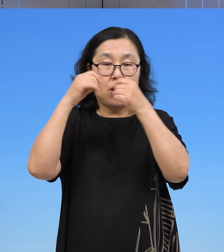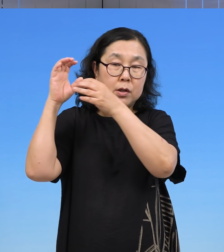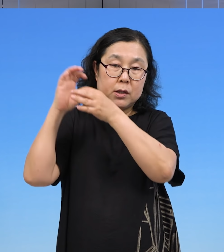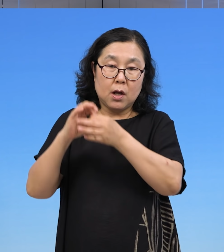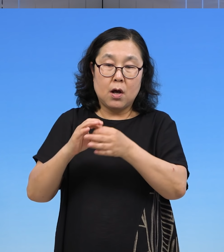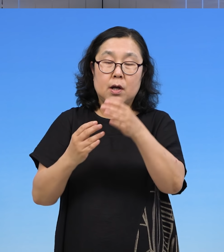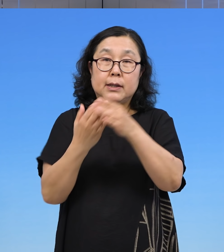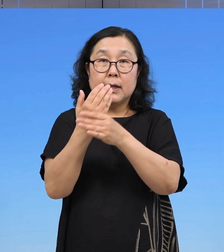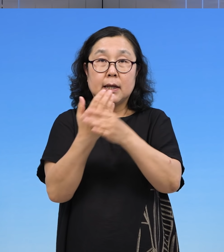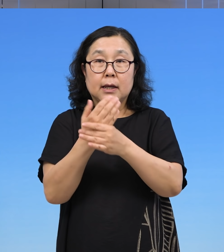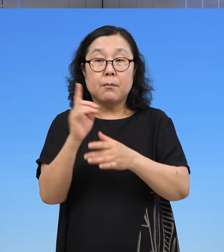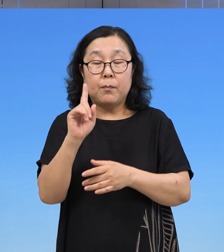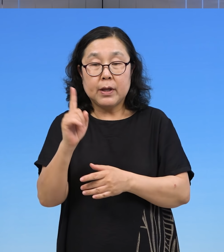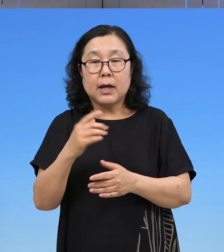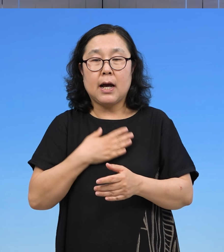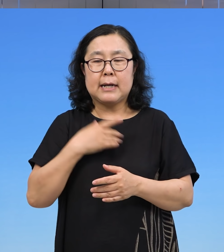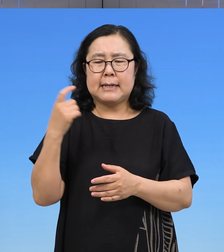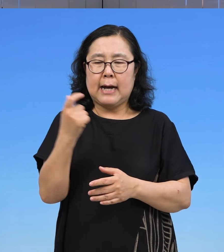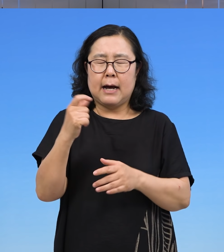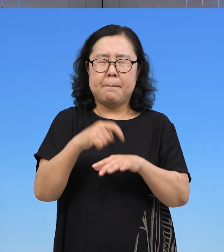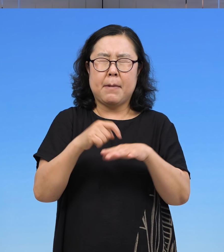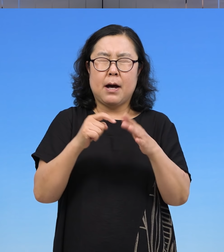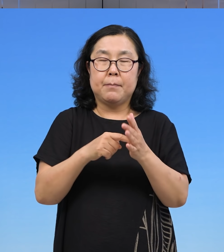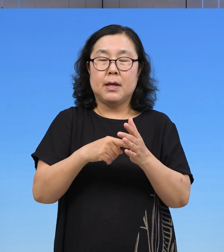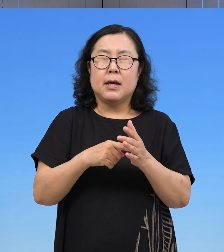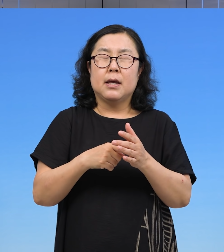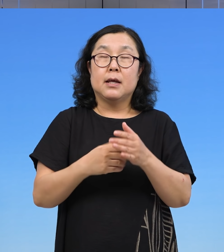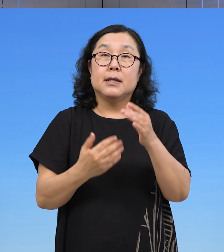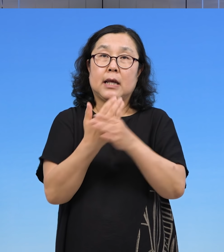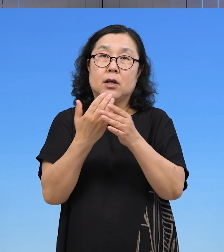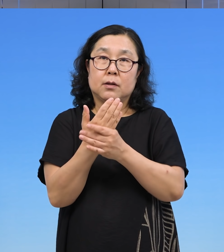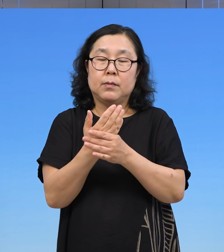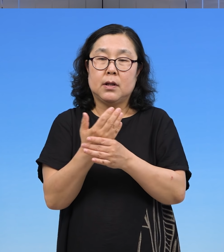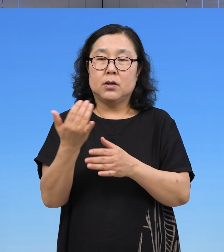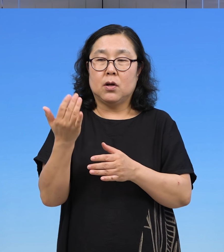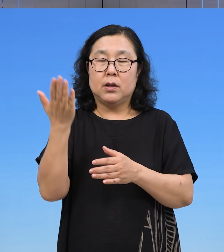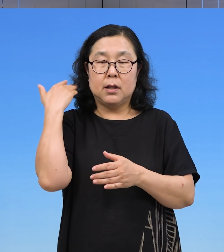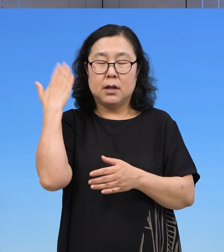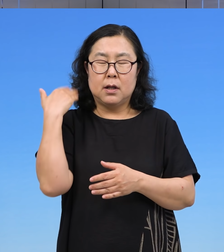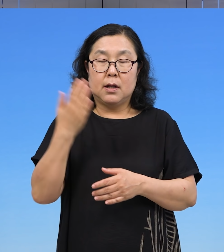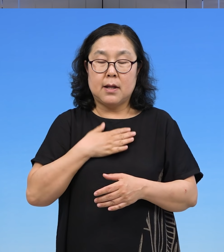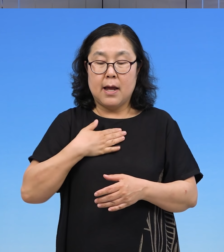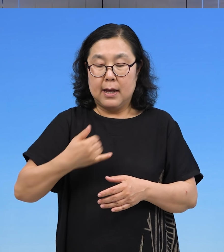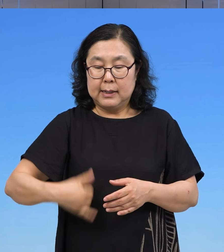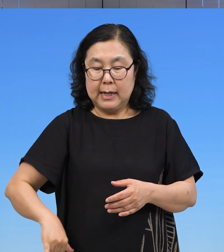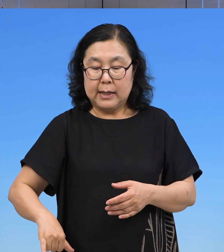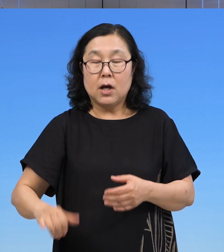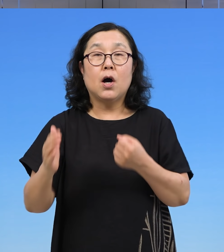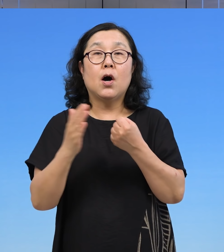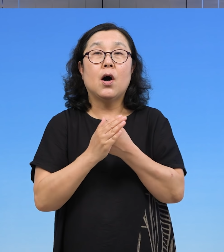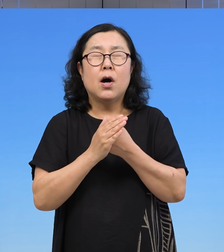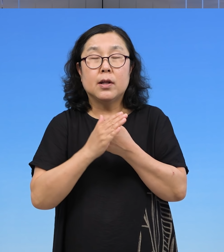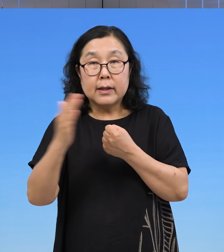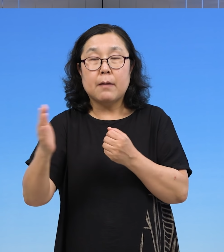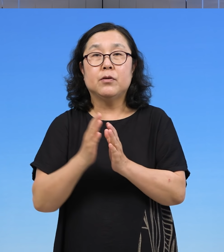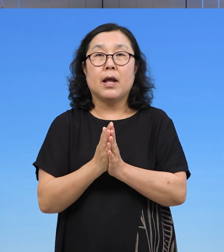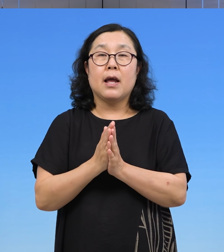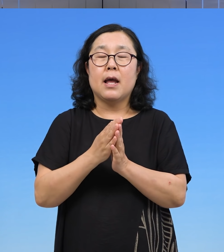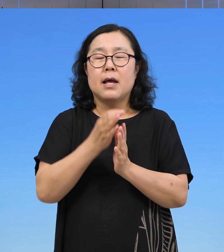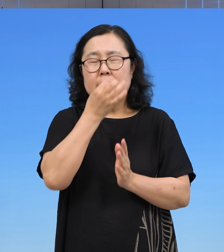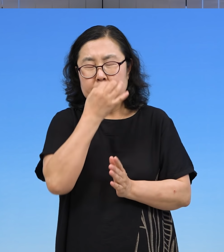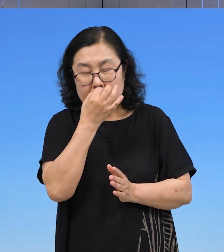생긴 게 뭐예요? 야성이 생긴 거예요 전에는 이 아이 때문에 죽을 것 같이 힘들었는데 얘는 이제 천천히 변해도